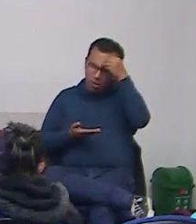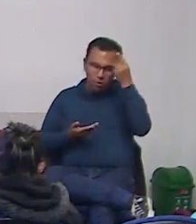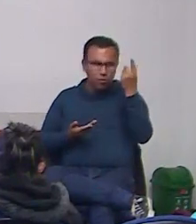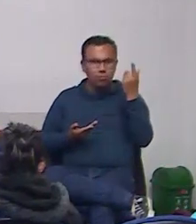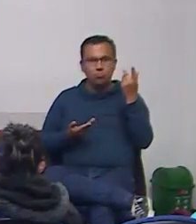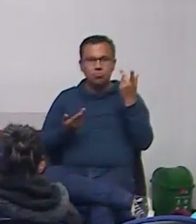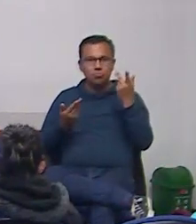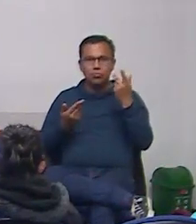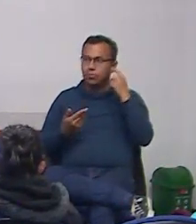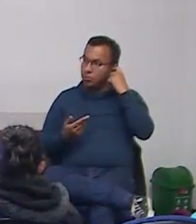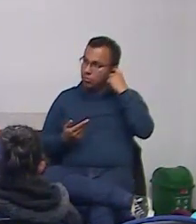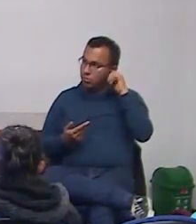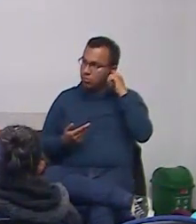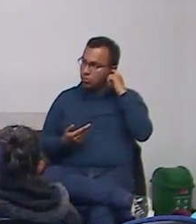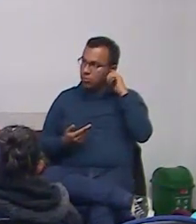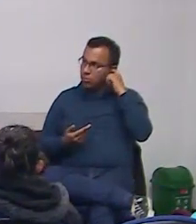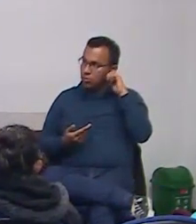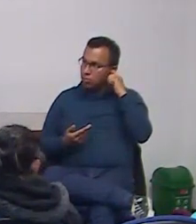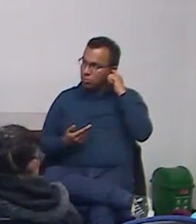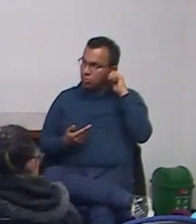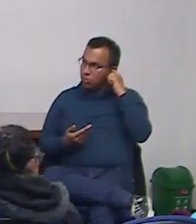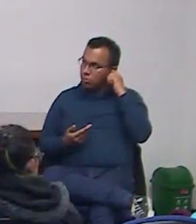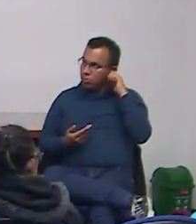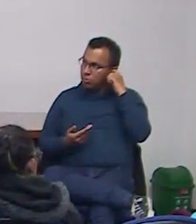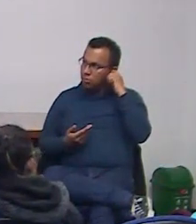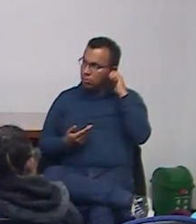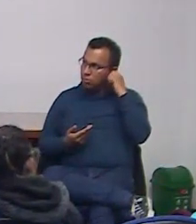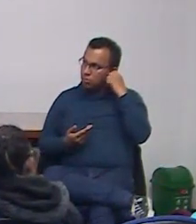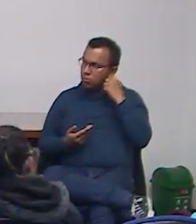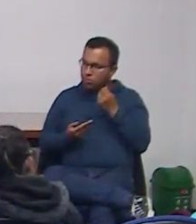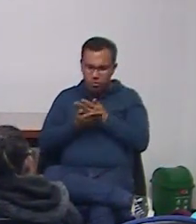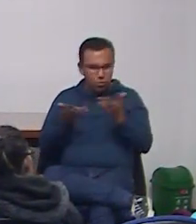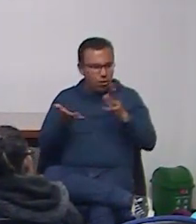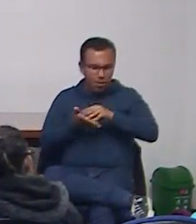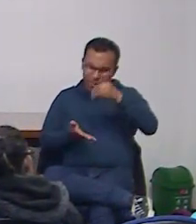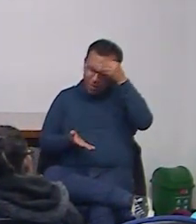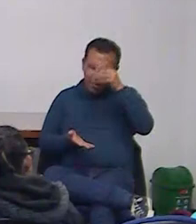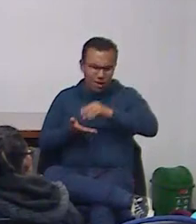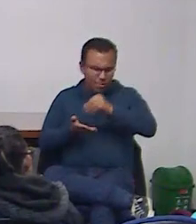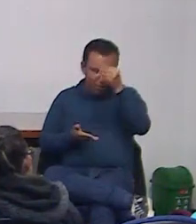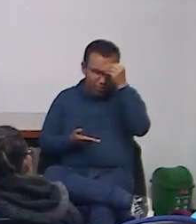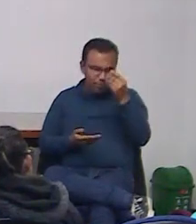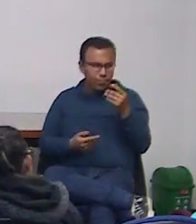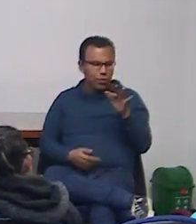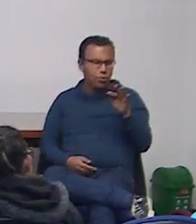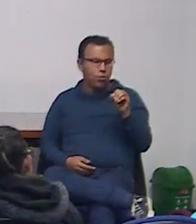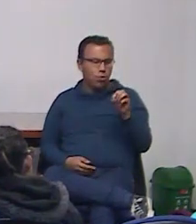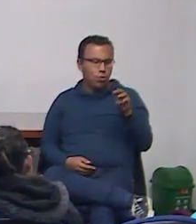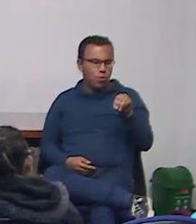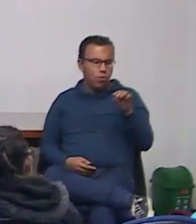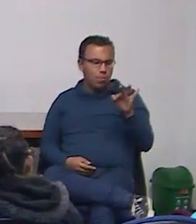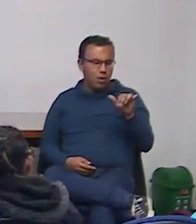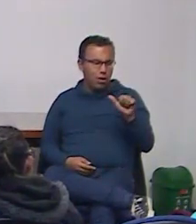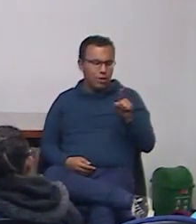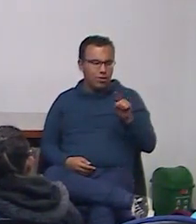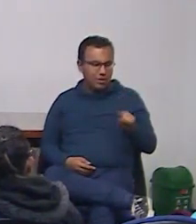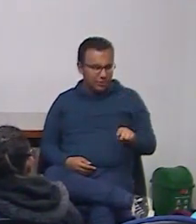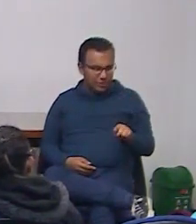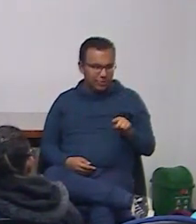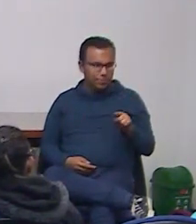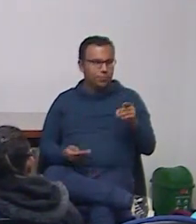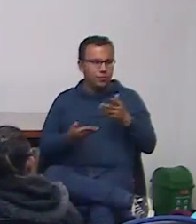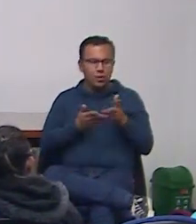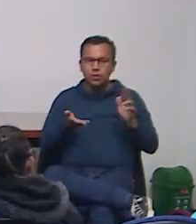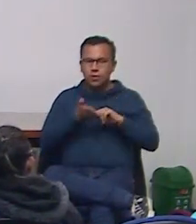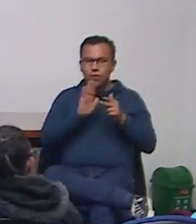atelier sobre toda su su su mundo que tiene que ver con eso y aprender aprender de tomati el método tomati es algo que también nos habla